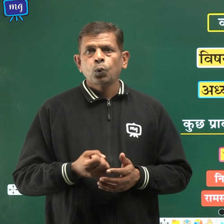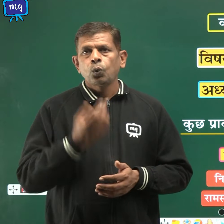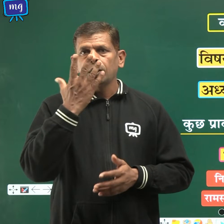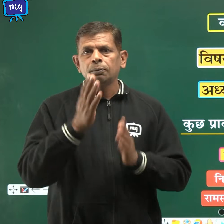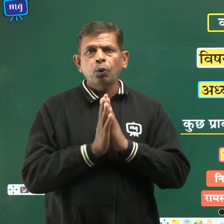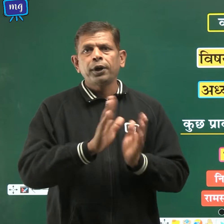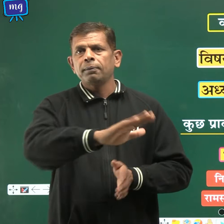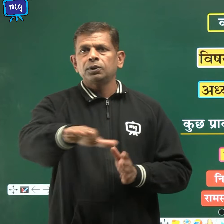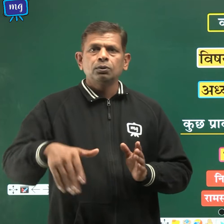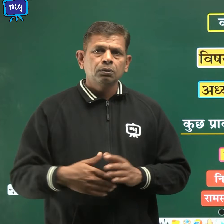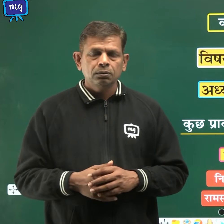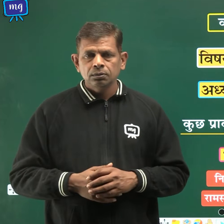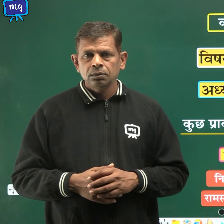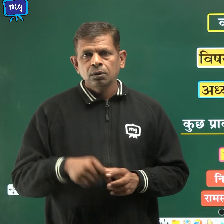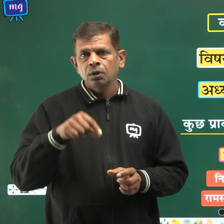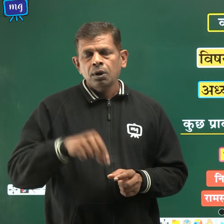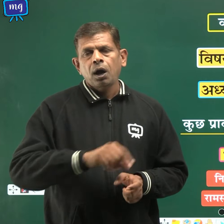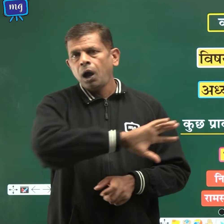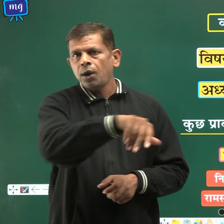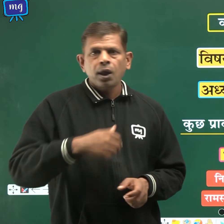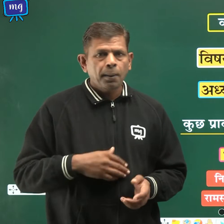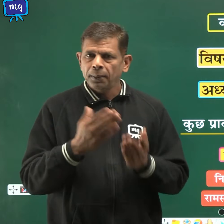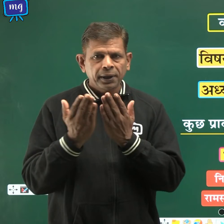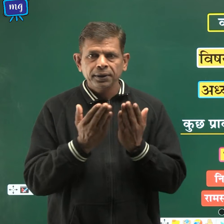गुड मॉर्निंग बच्चों। आज हम पढ़ेंगे